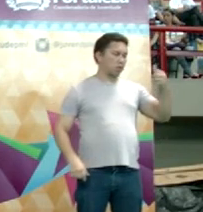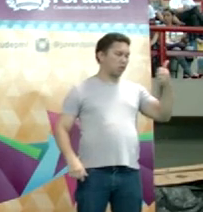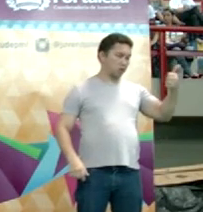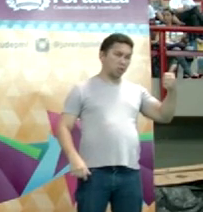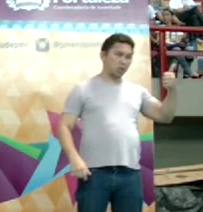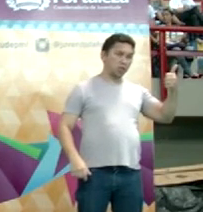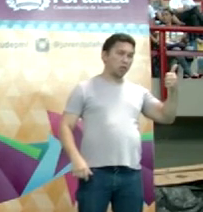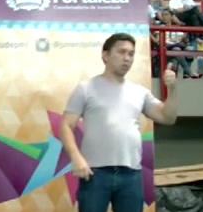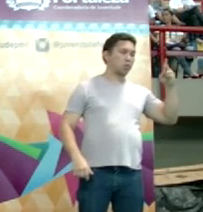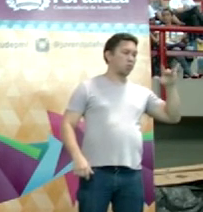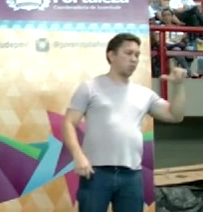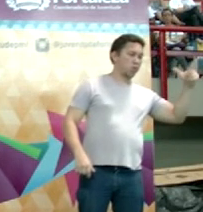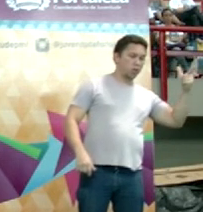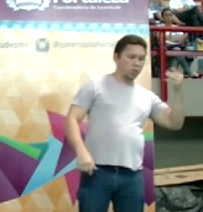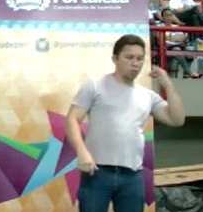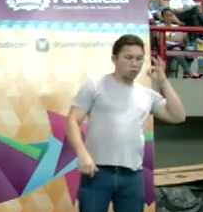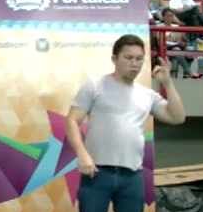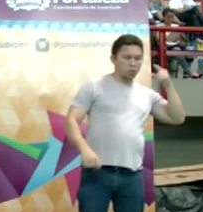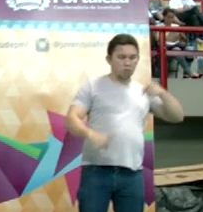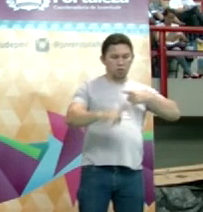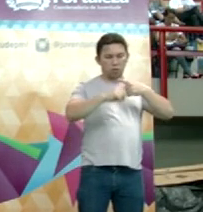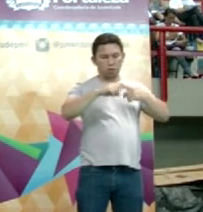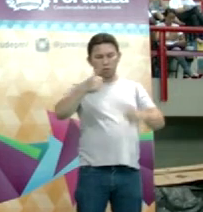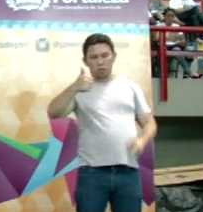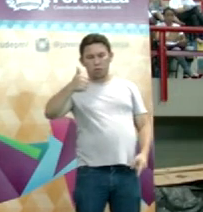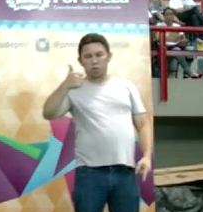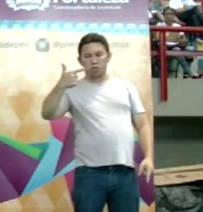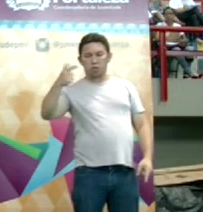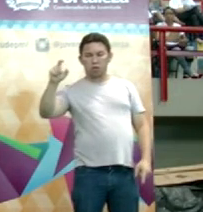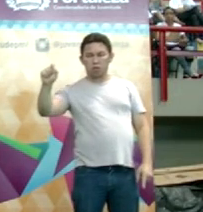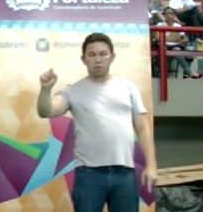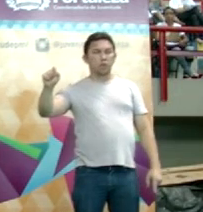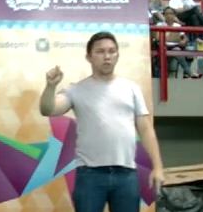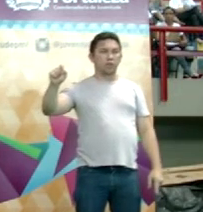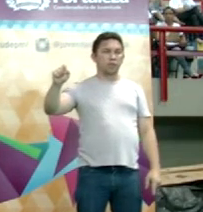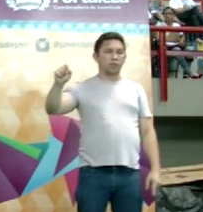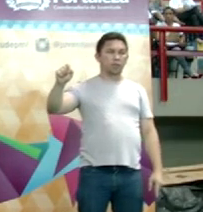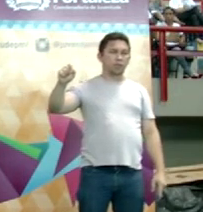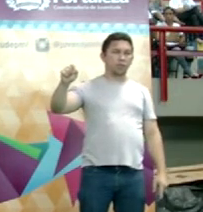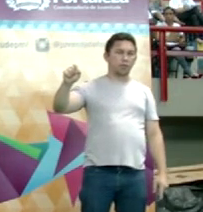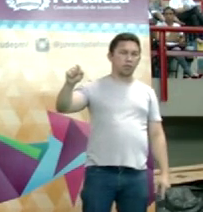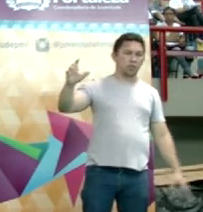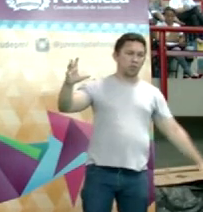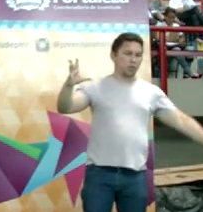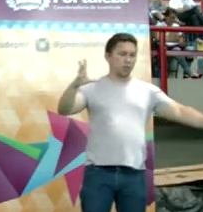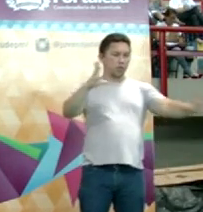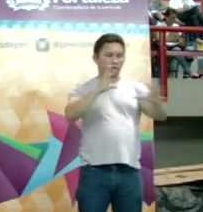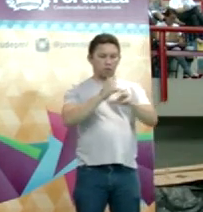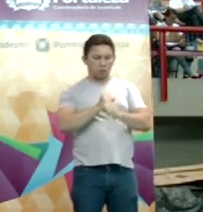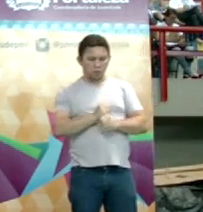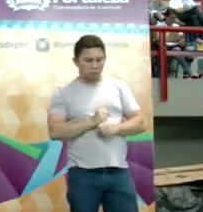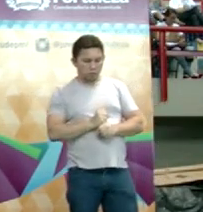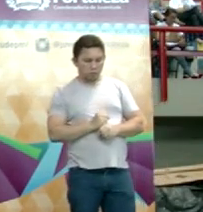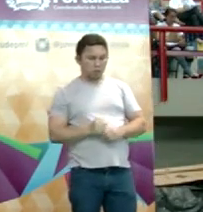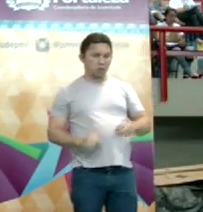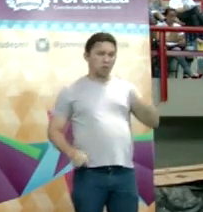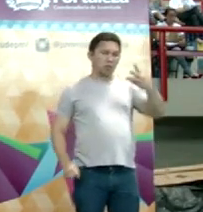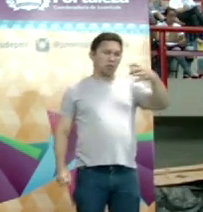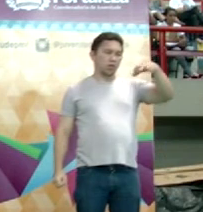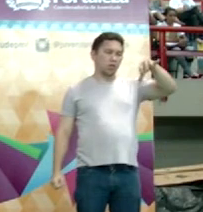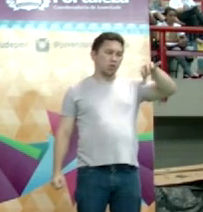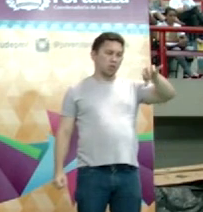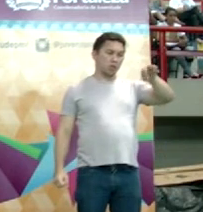de xícaras, vezes 120. Então, isso aqui dão